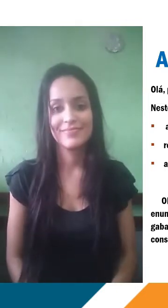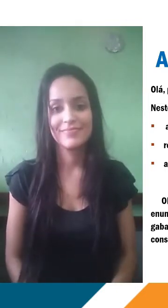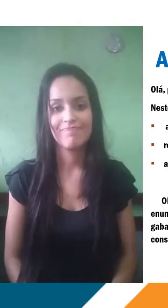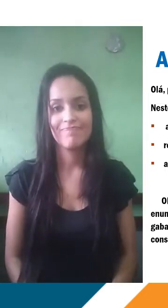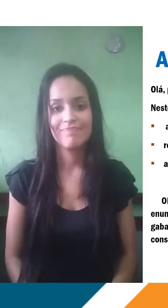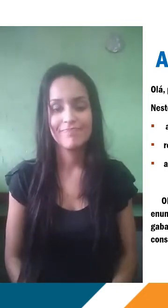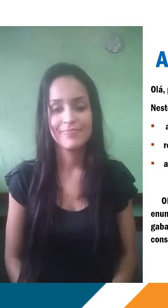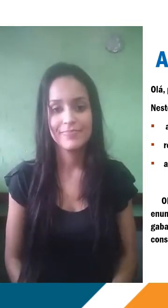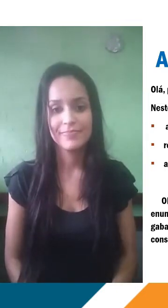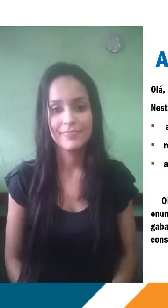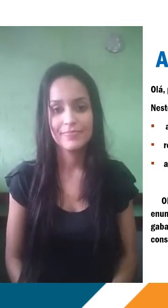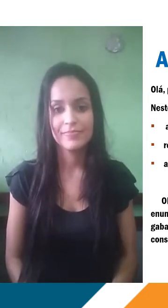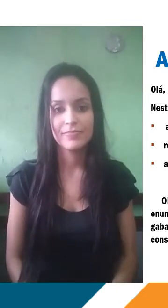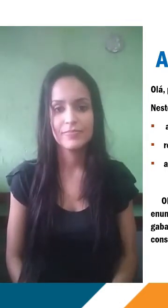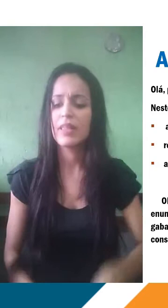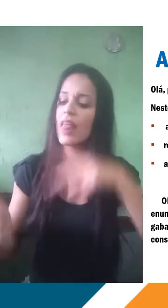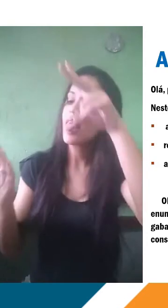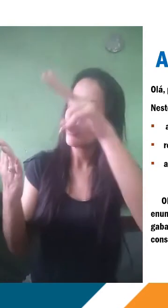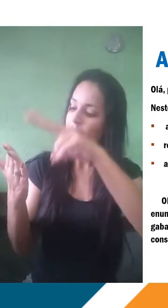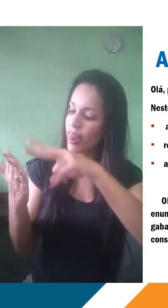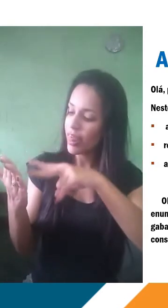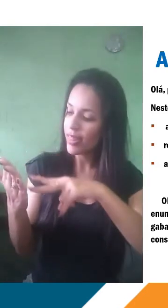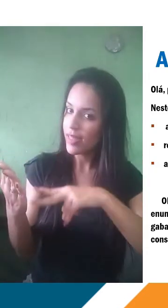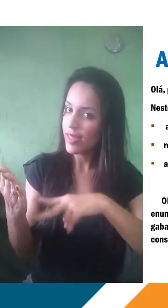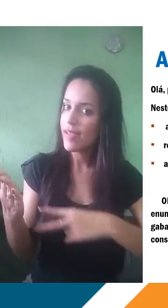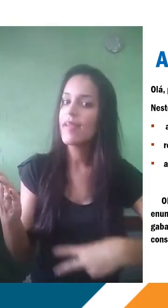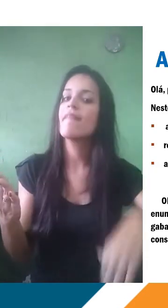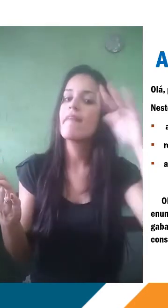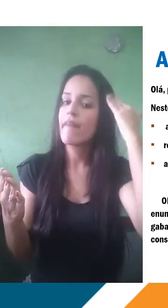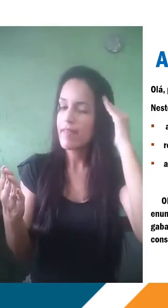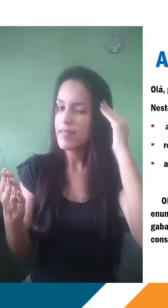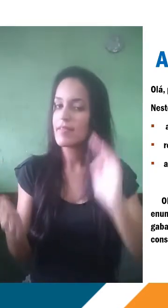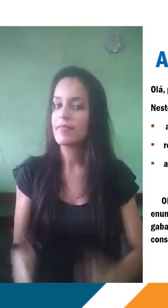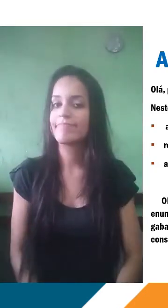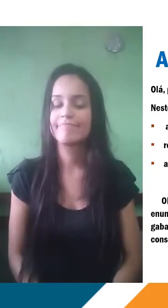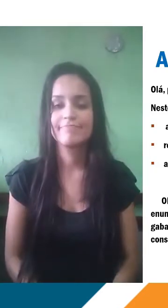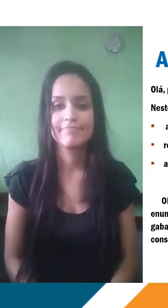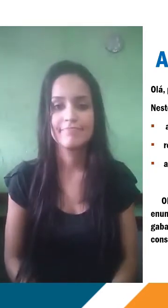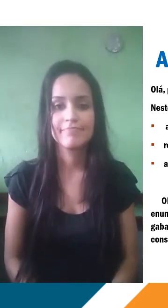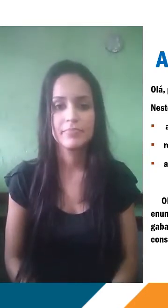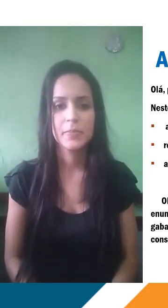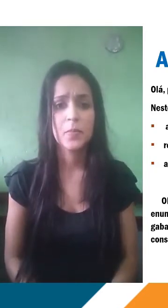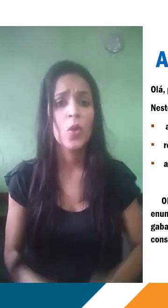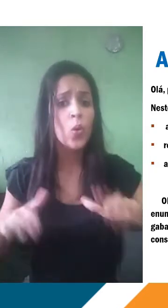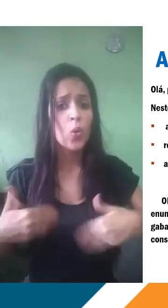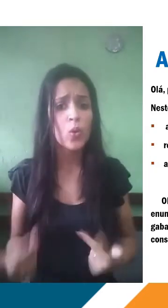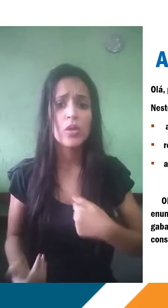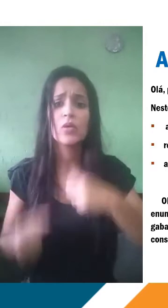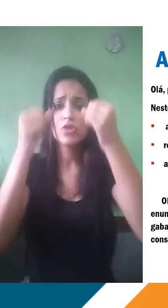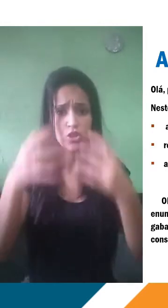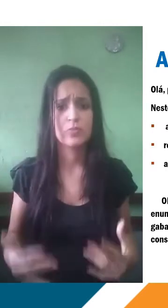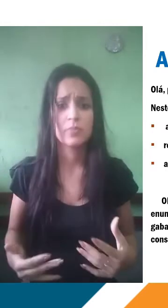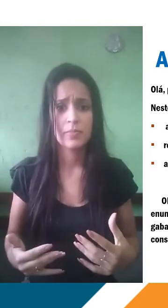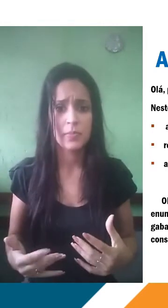algumas questões, os textos, enunciados e alternativas, sob a ótica desses conteúdos. Uma observação. Enquanto falamos